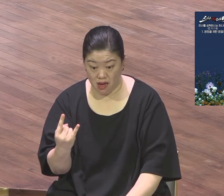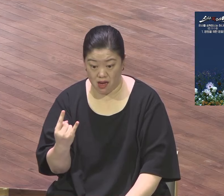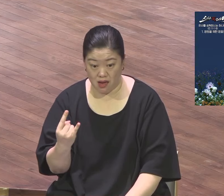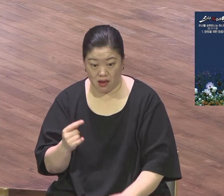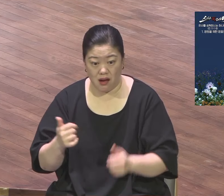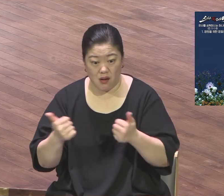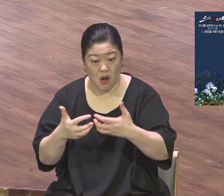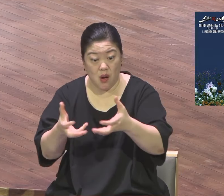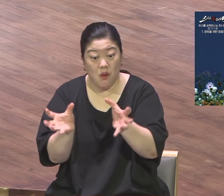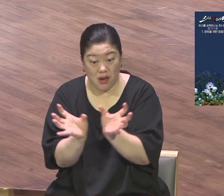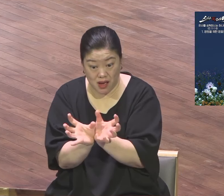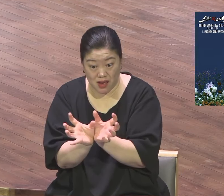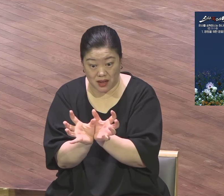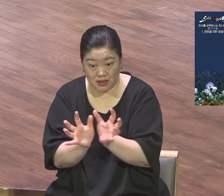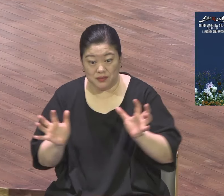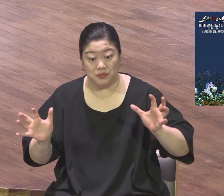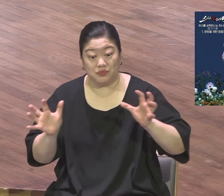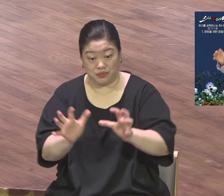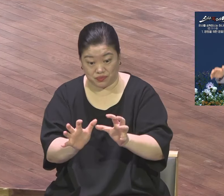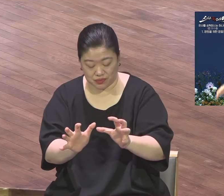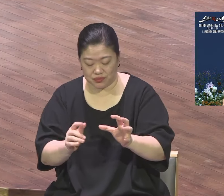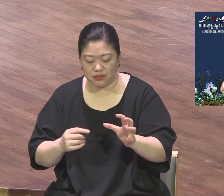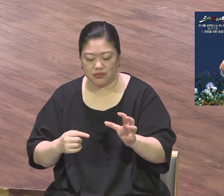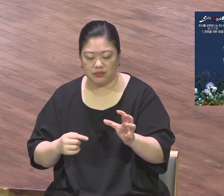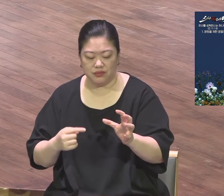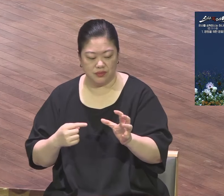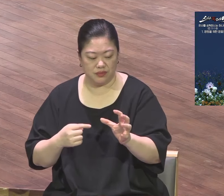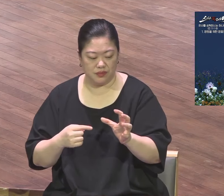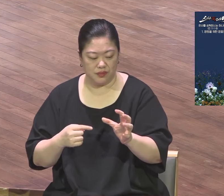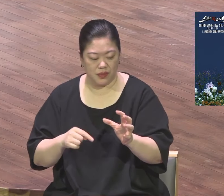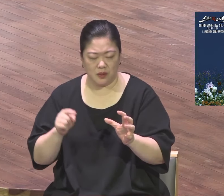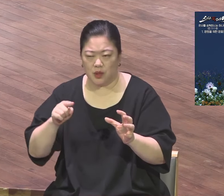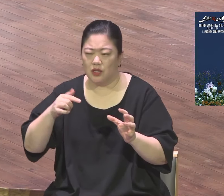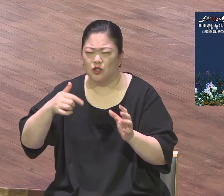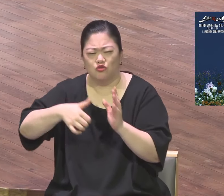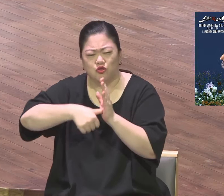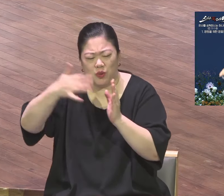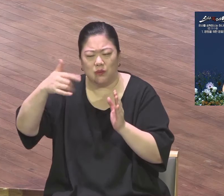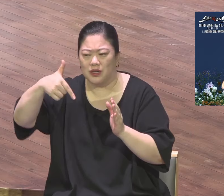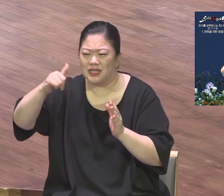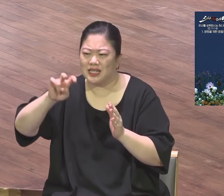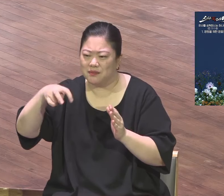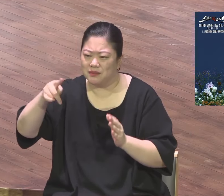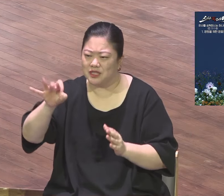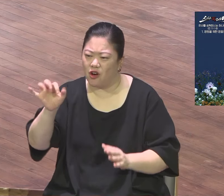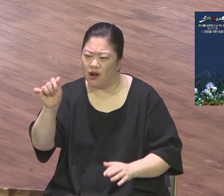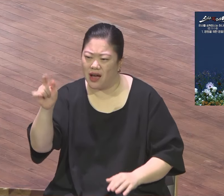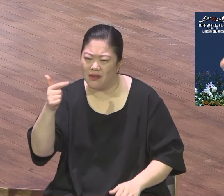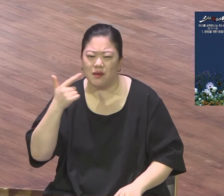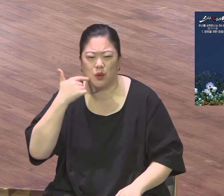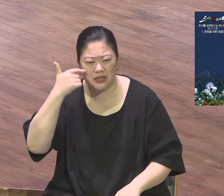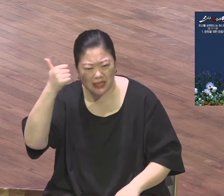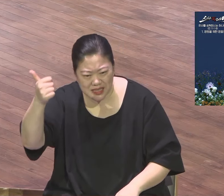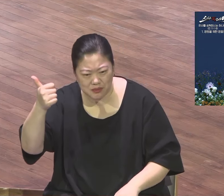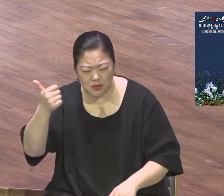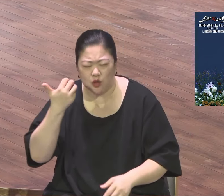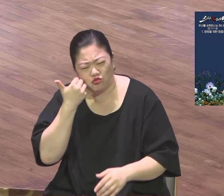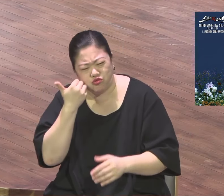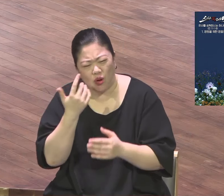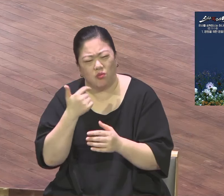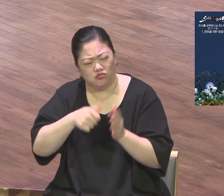그러니까 우리 교단에 우리 한국의 유명 기성한 목사부터 좀 원로들 싹 다